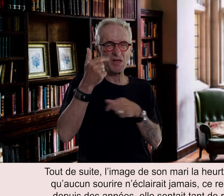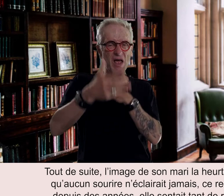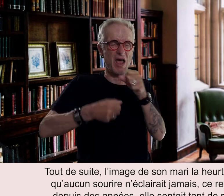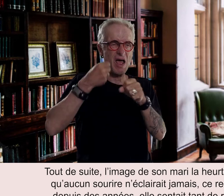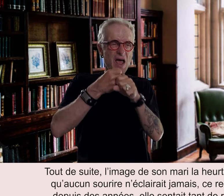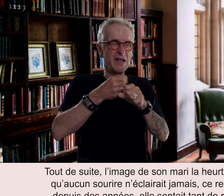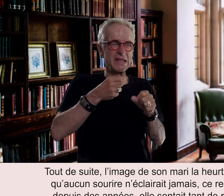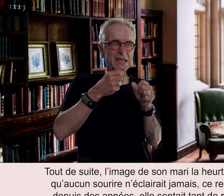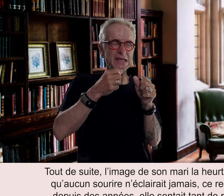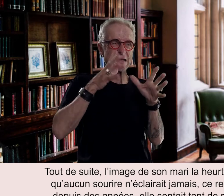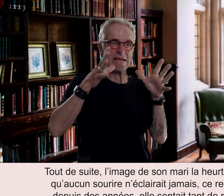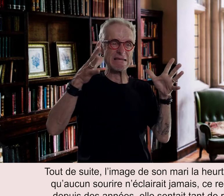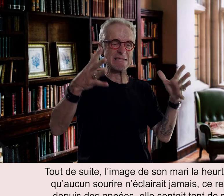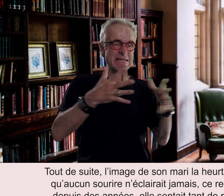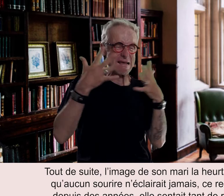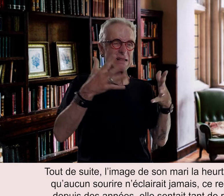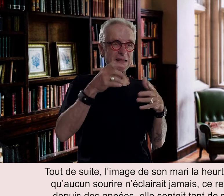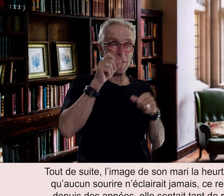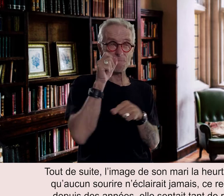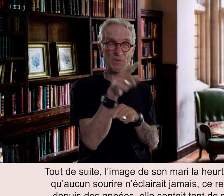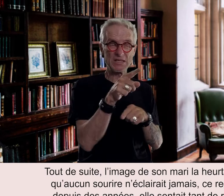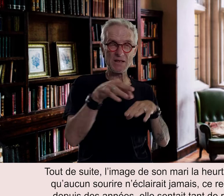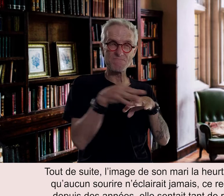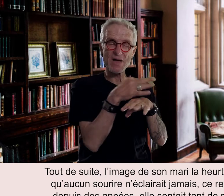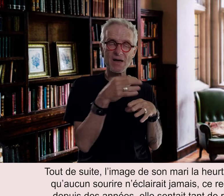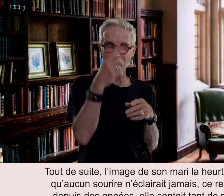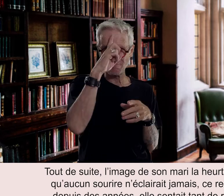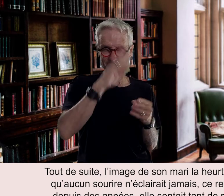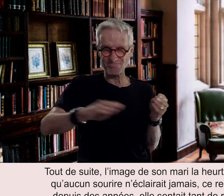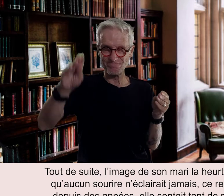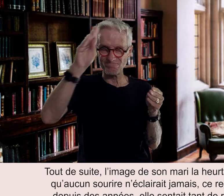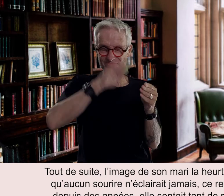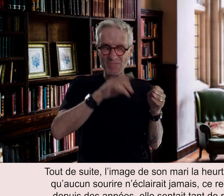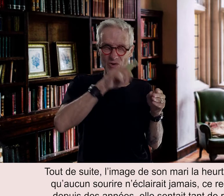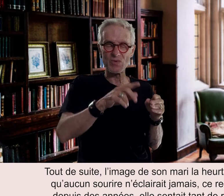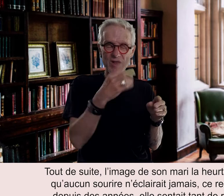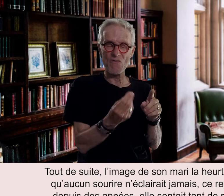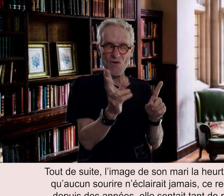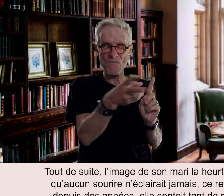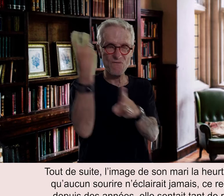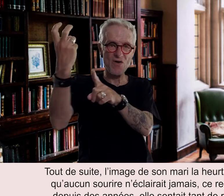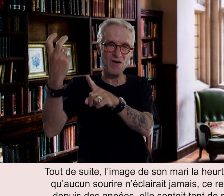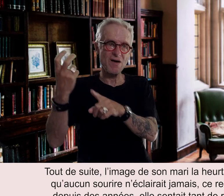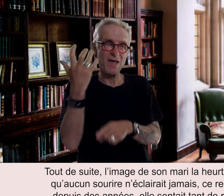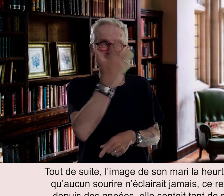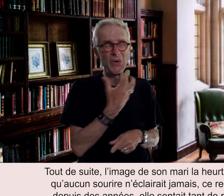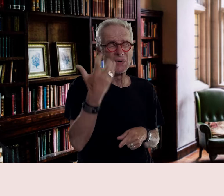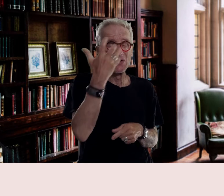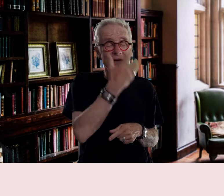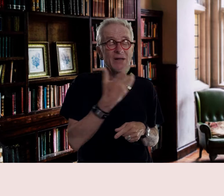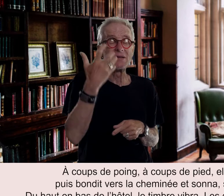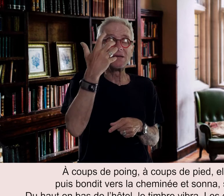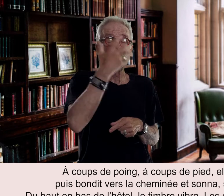rancune et de haine. C'est lui, c'est lui, se dit-elle. Il a pris l'enfant. Ah, c'est horrible !